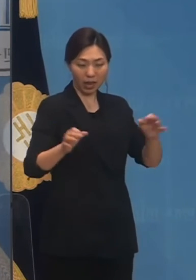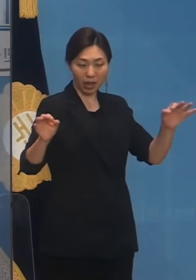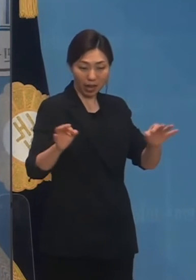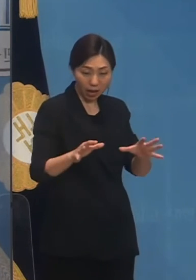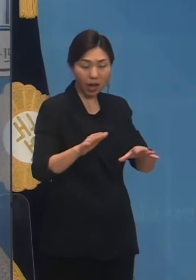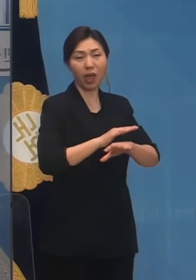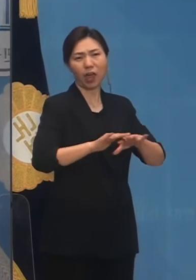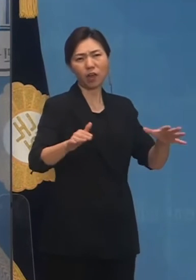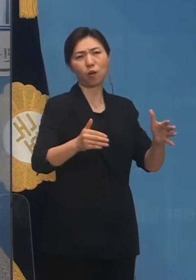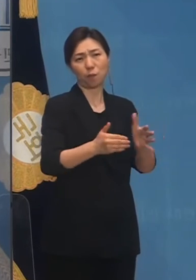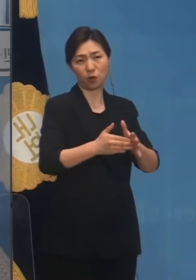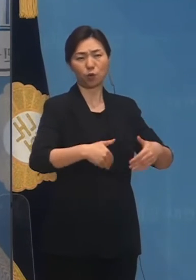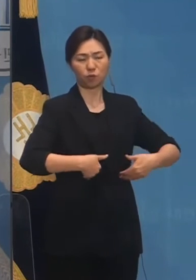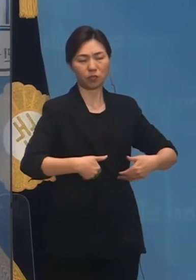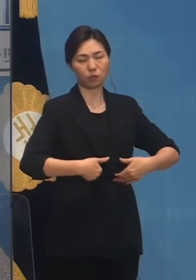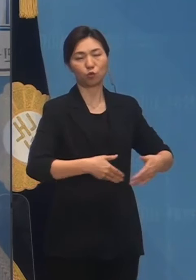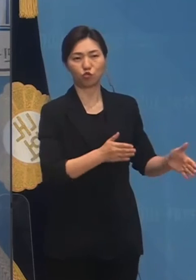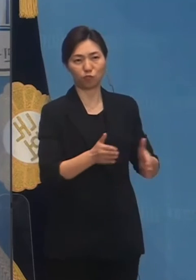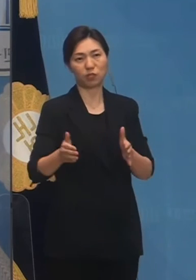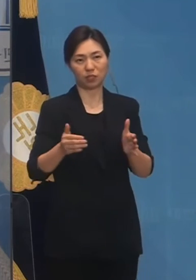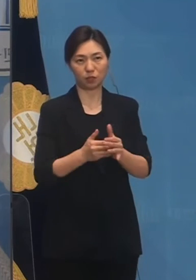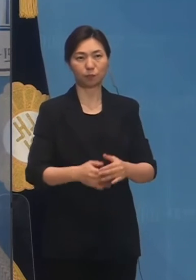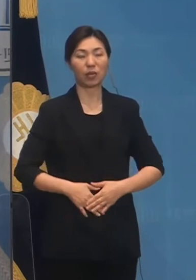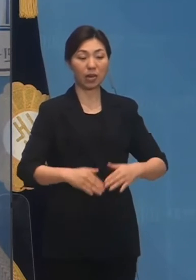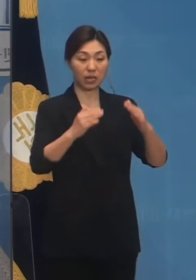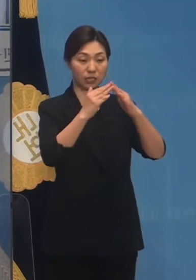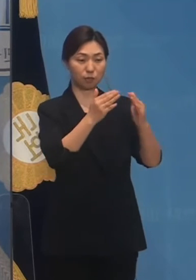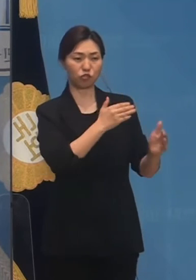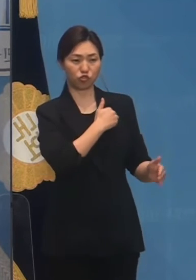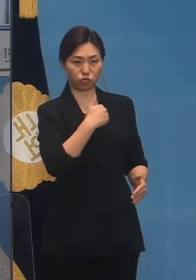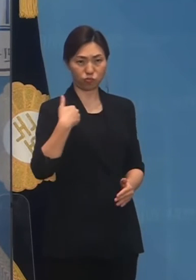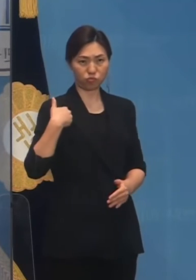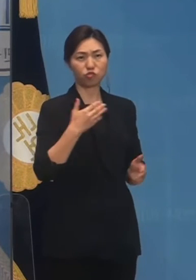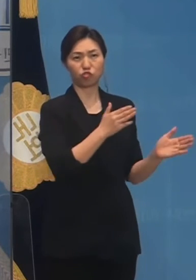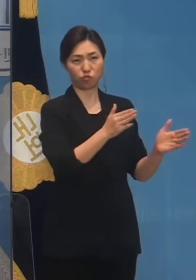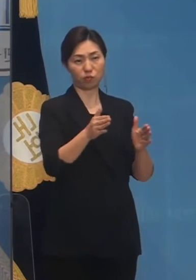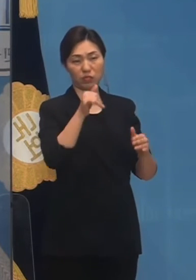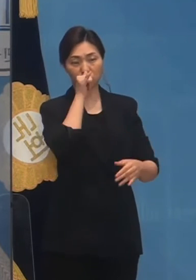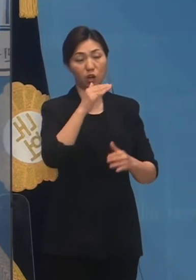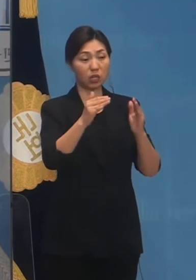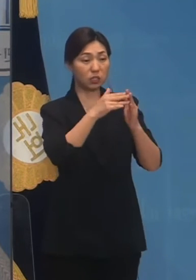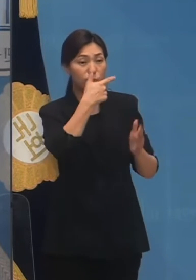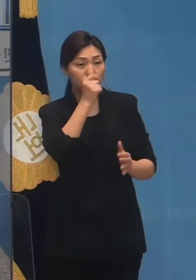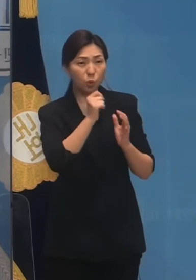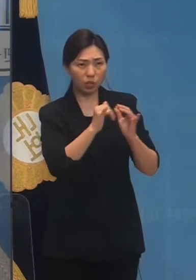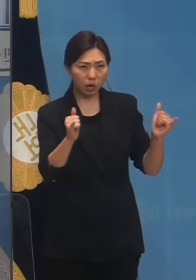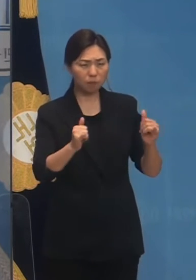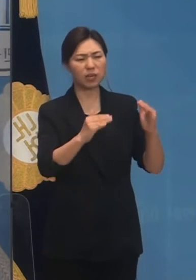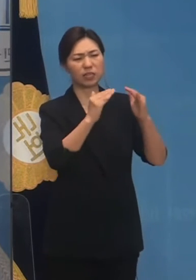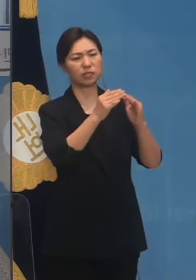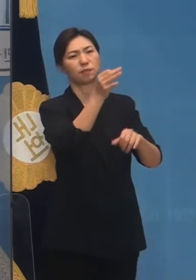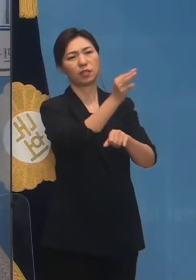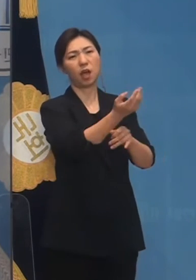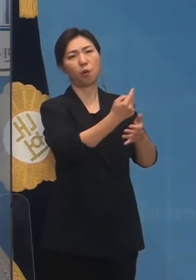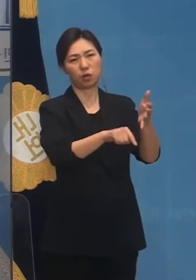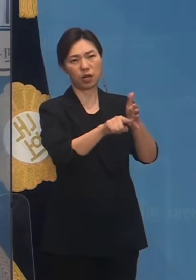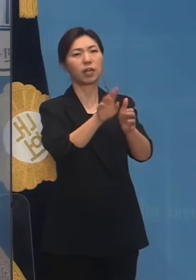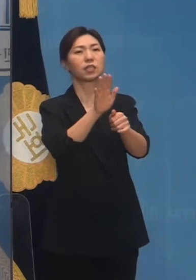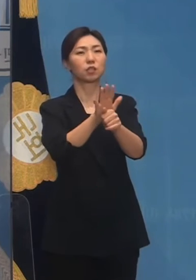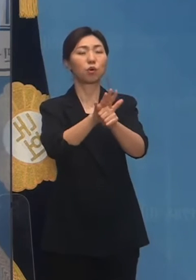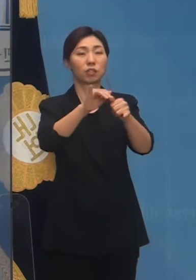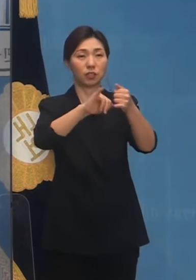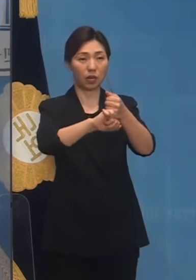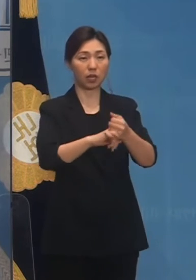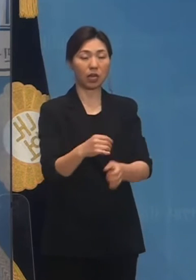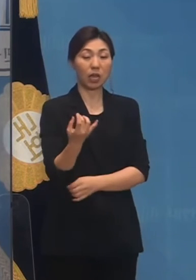주거 불평등을 해소하고 주거의 질을 높이겠습니다. 주택 마련이 어려운 계층에게 주거 사다리를 놓겠습니다.